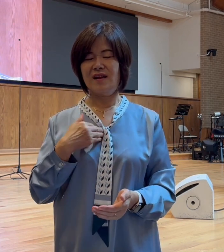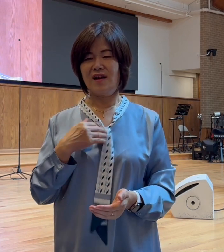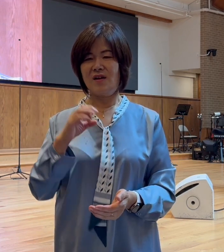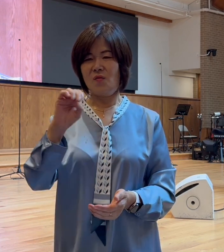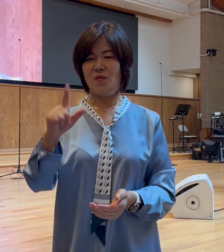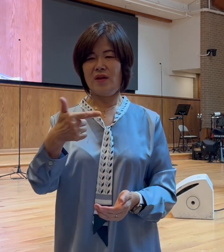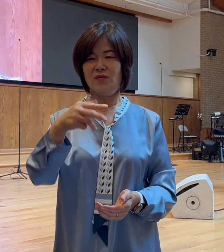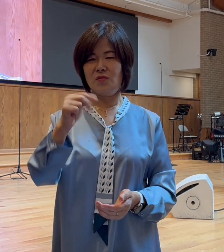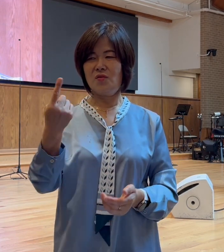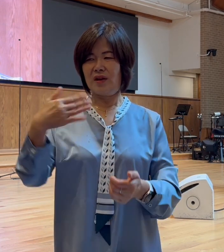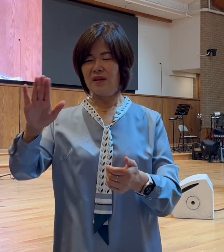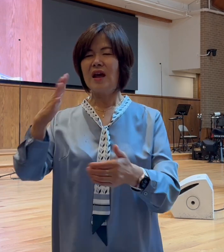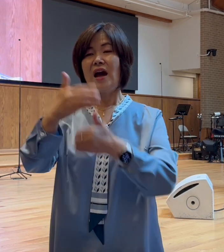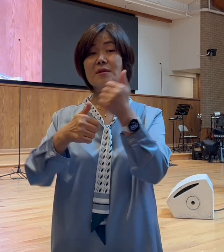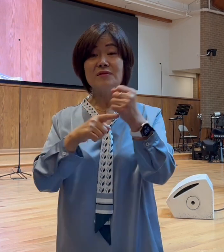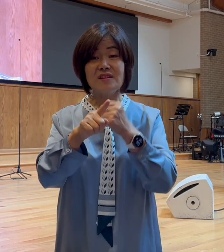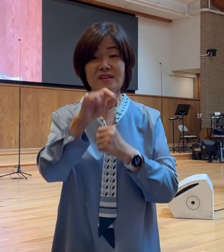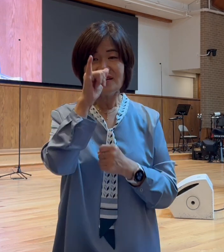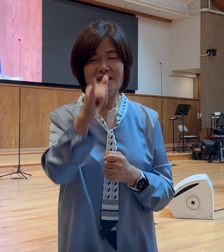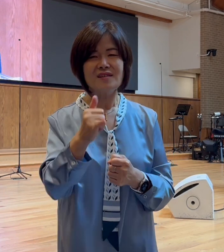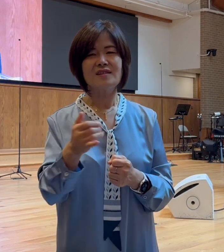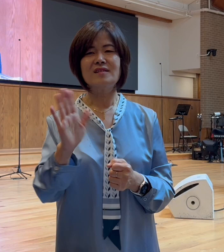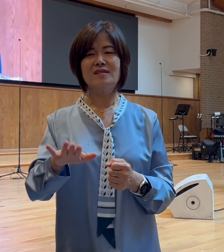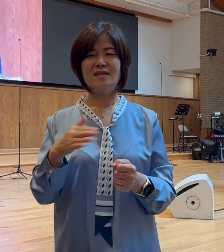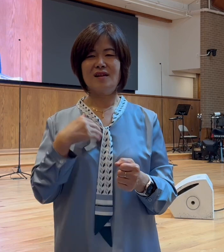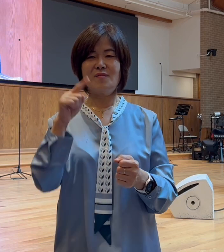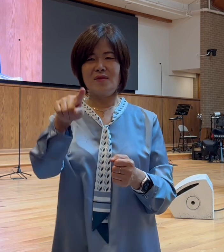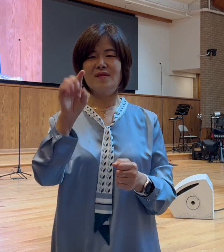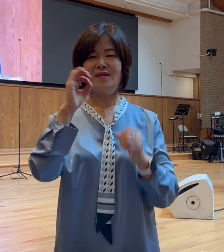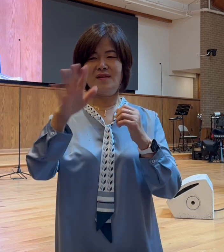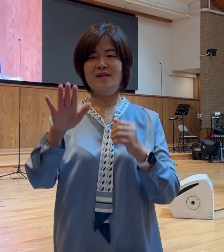데에는 하나님의 뜻이 있는 거죠. 그래서 제가 네가 뽑았잖아.